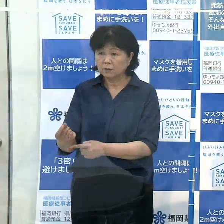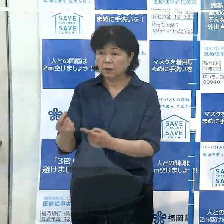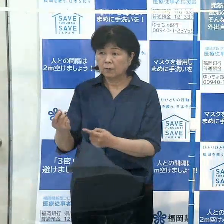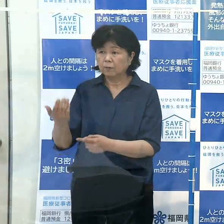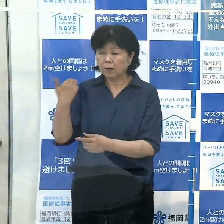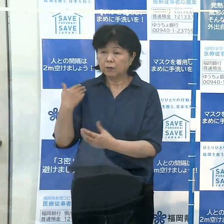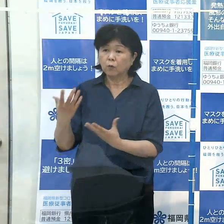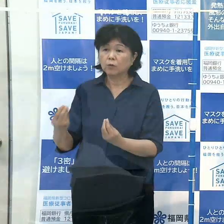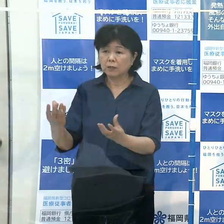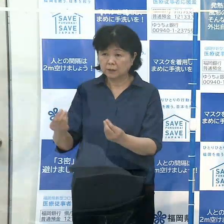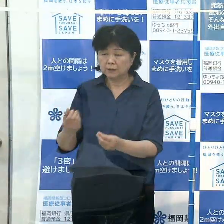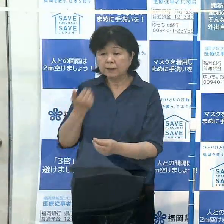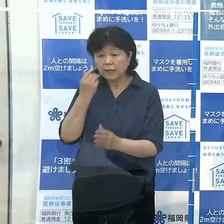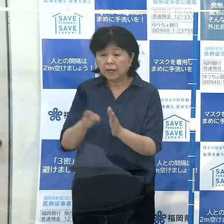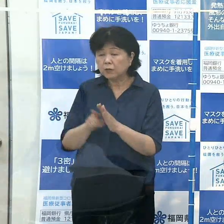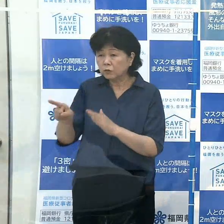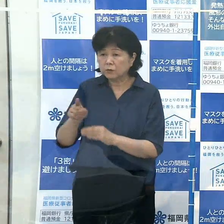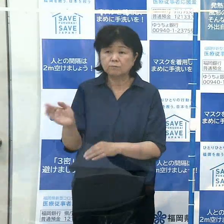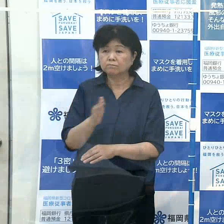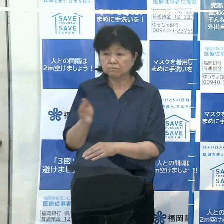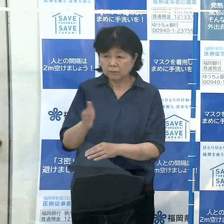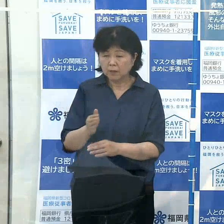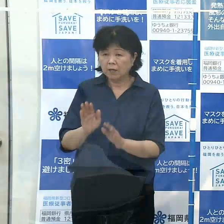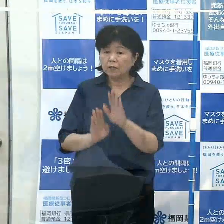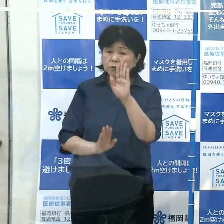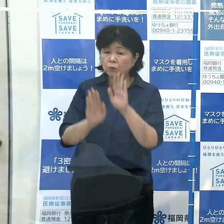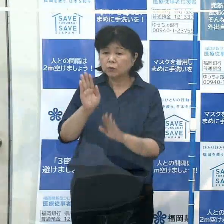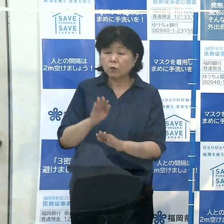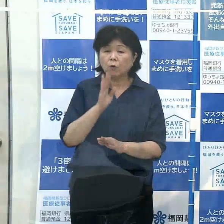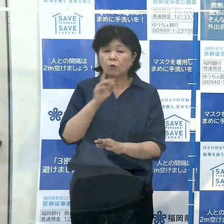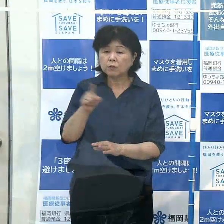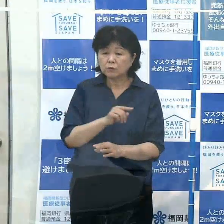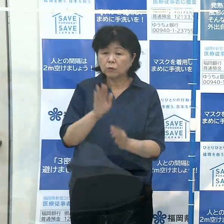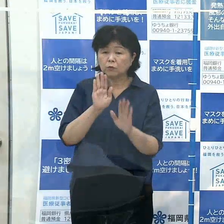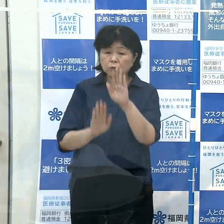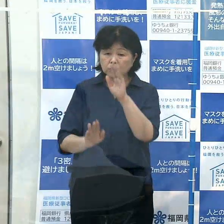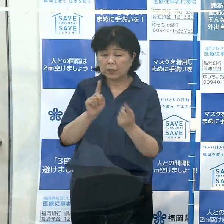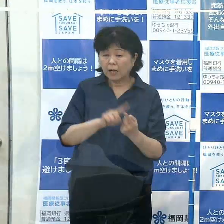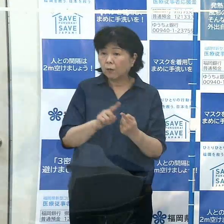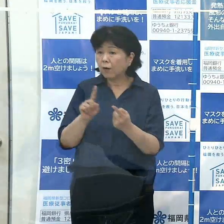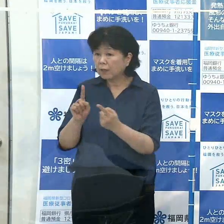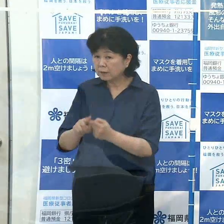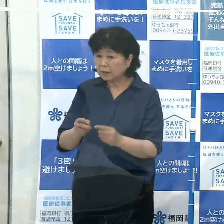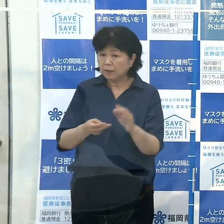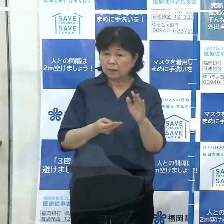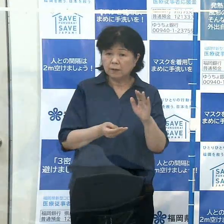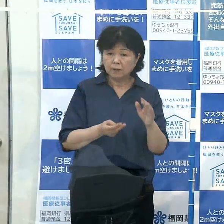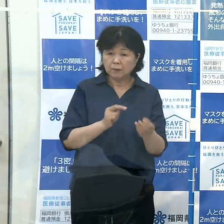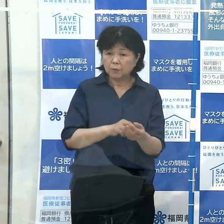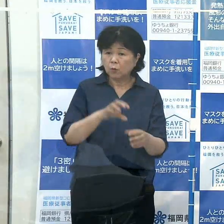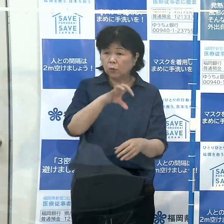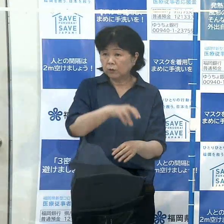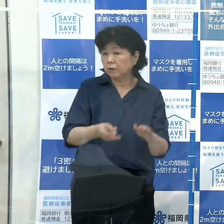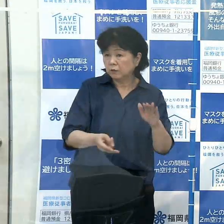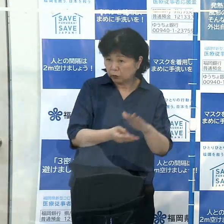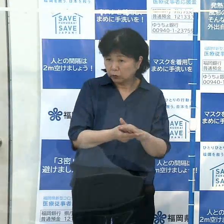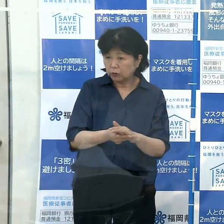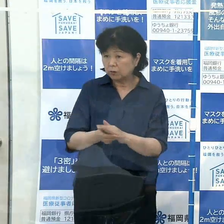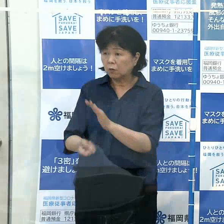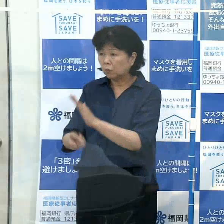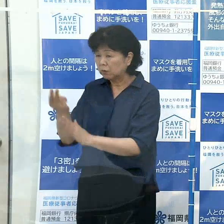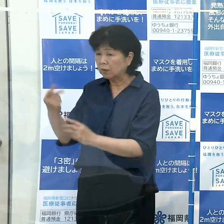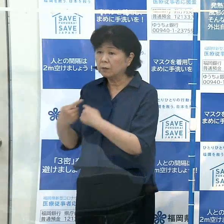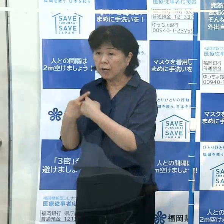の誰を優先するかじゃなくて、むしろその症状に合わせて医療機関にの入院が必要な方はもう全